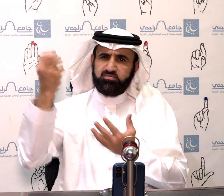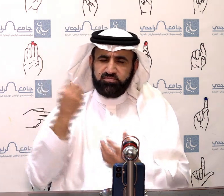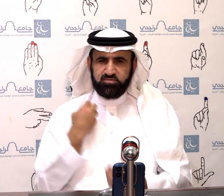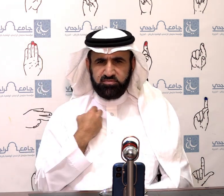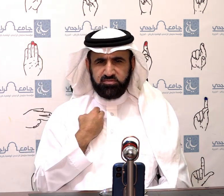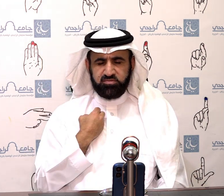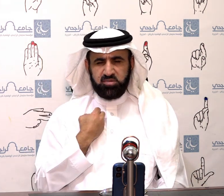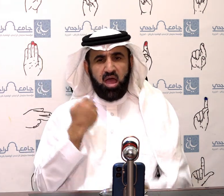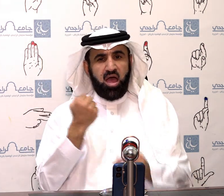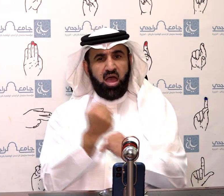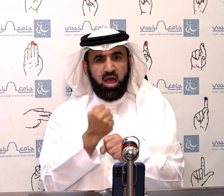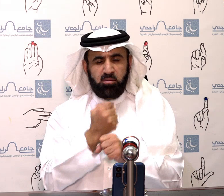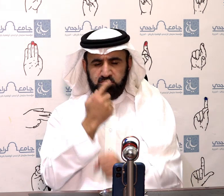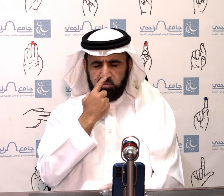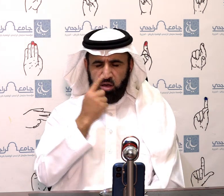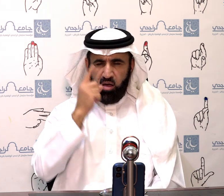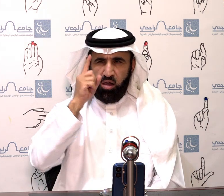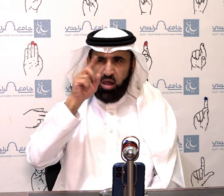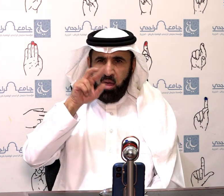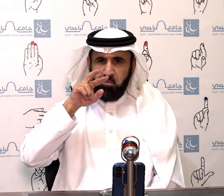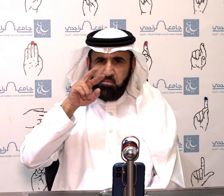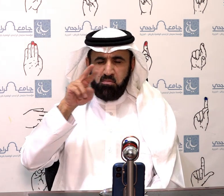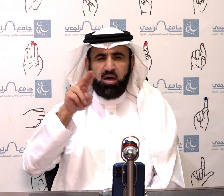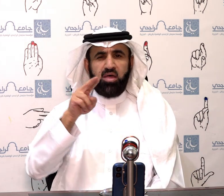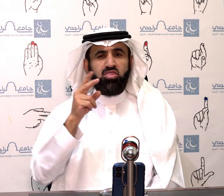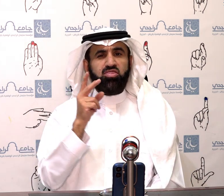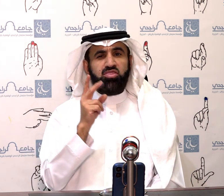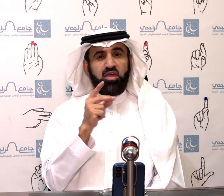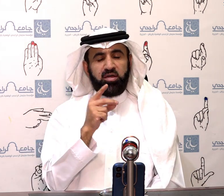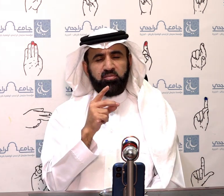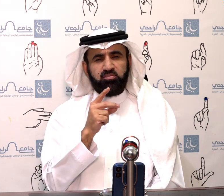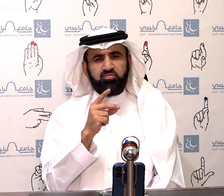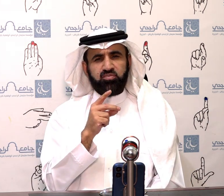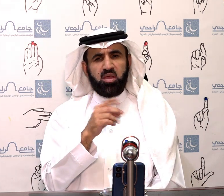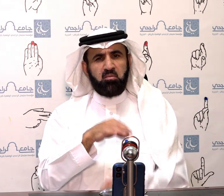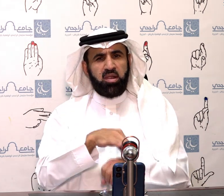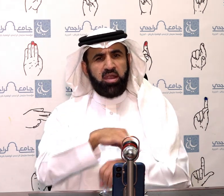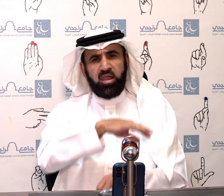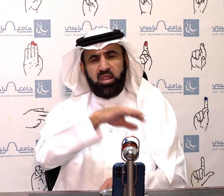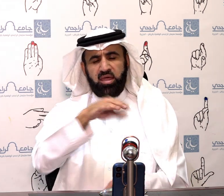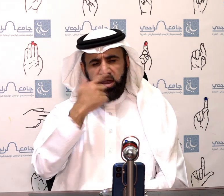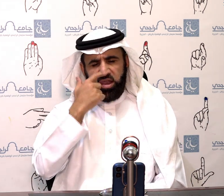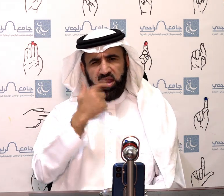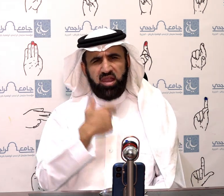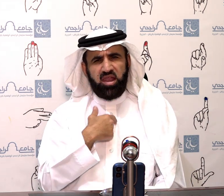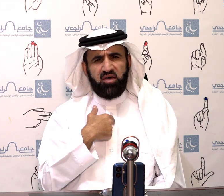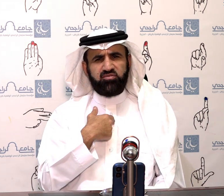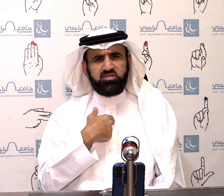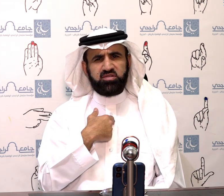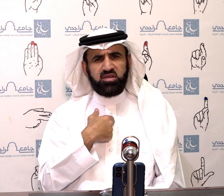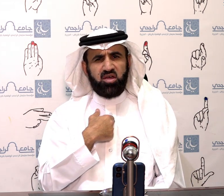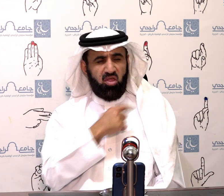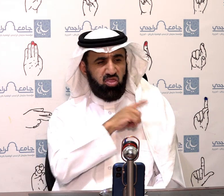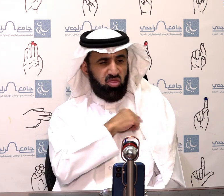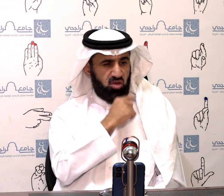ربك جل وعلا، والثانية في تعاملك مع نفسك: أتبع السيئة الحسنة